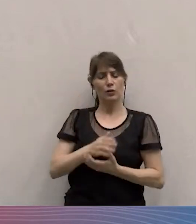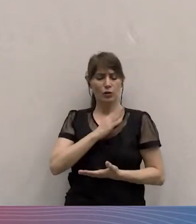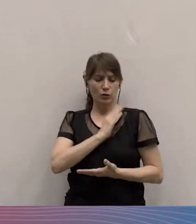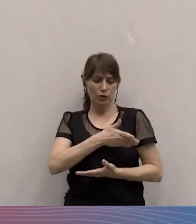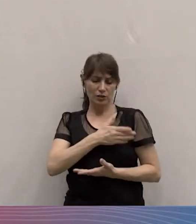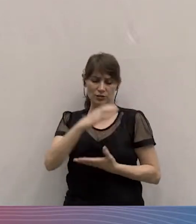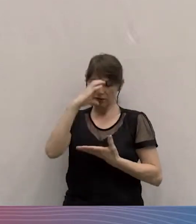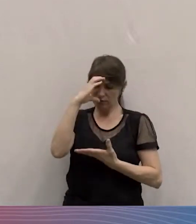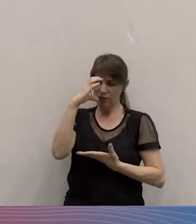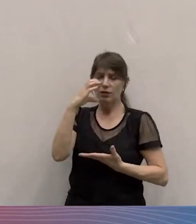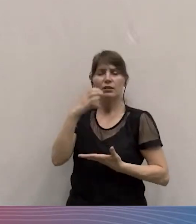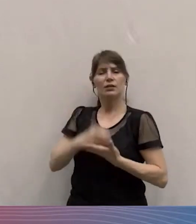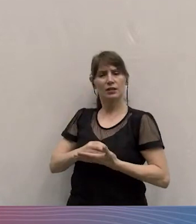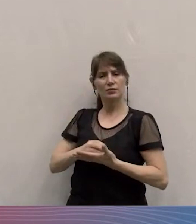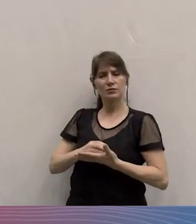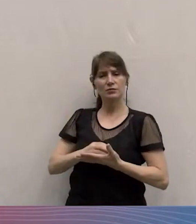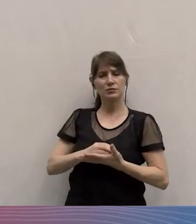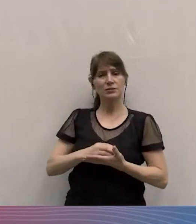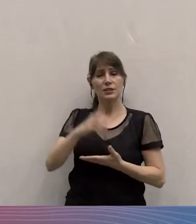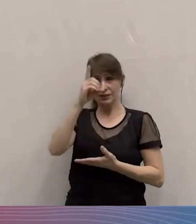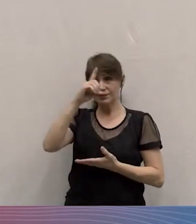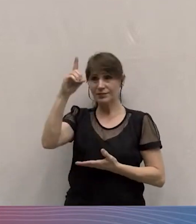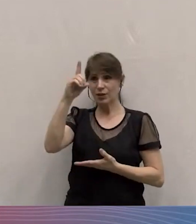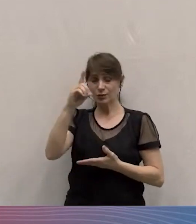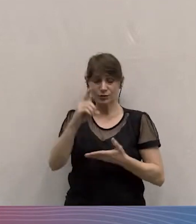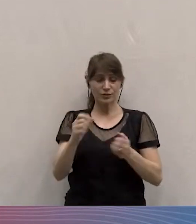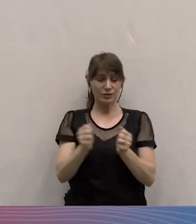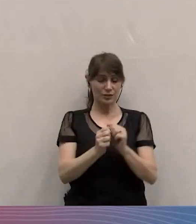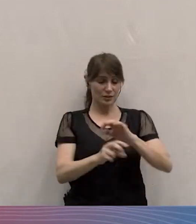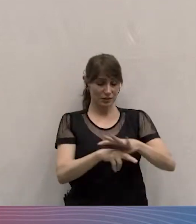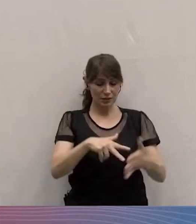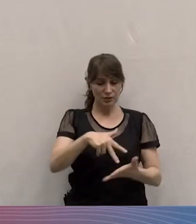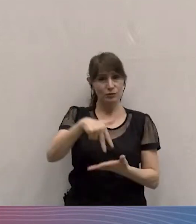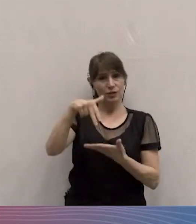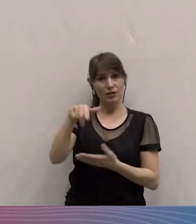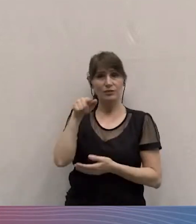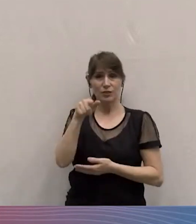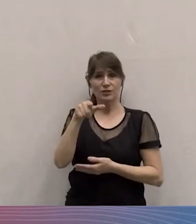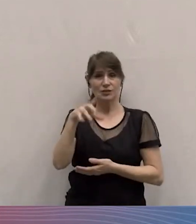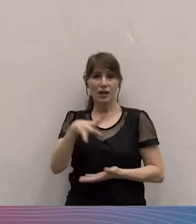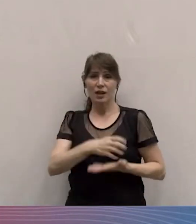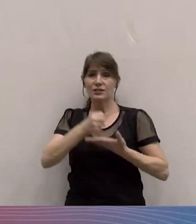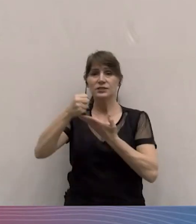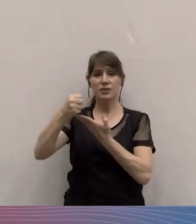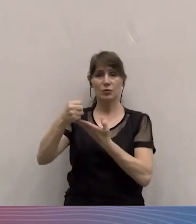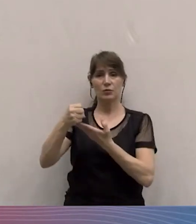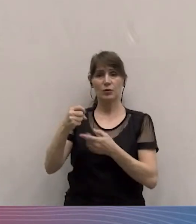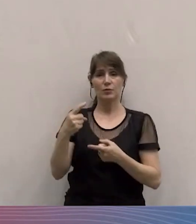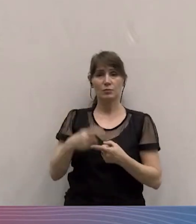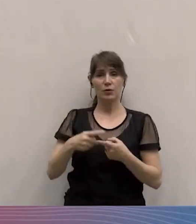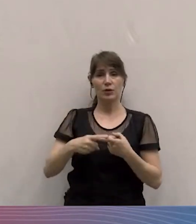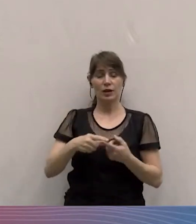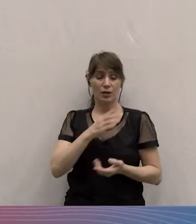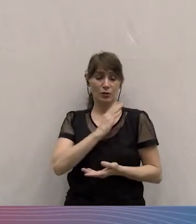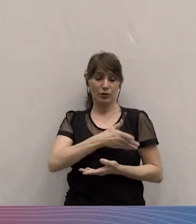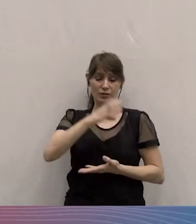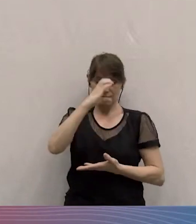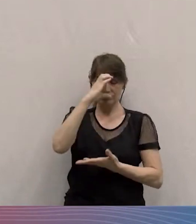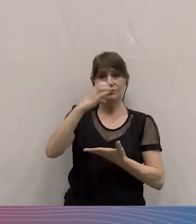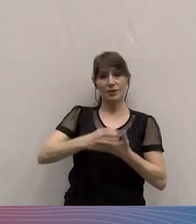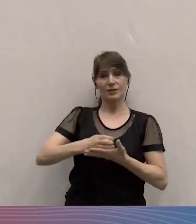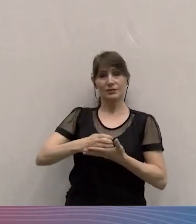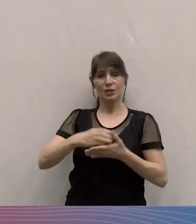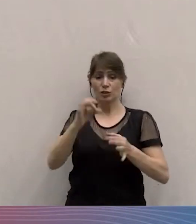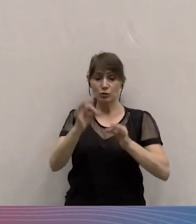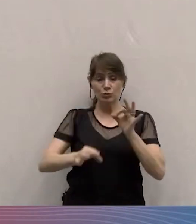coração creres que Deus o ressuscitou dentre os mortos, serás salvo, Porque com o coração se crê para a